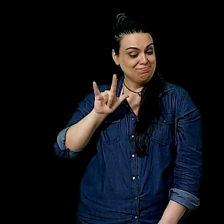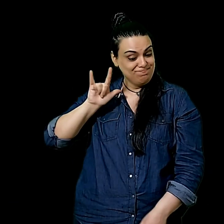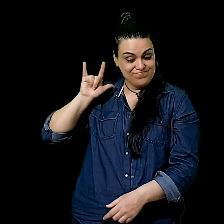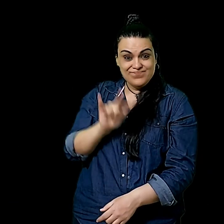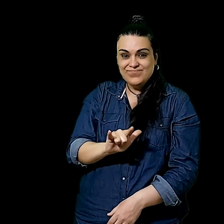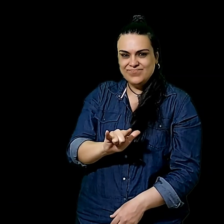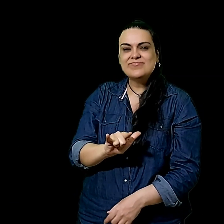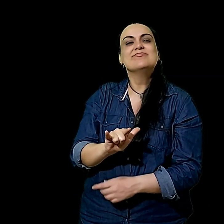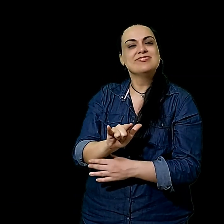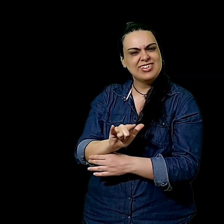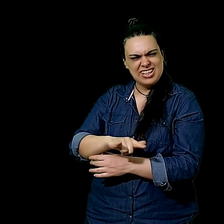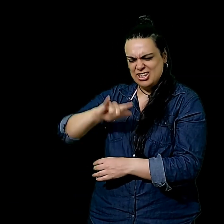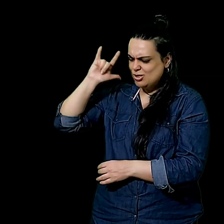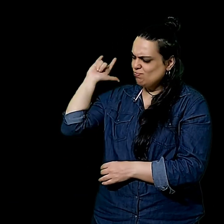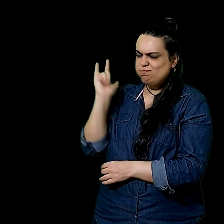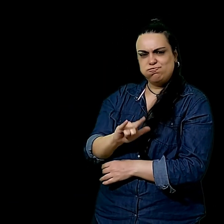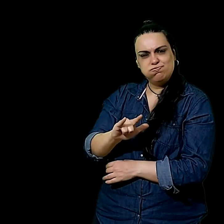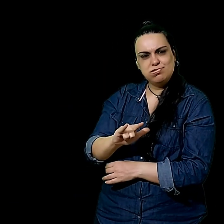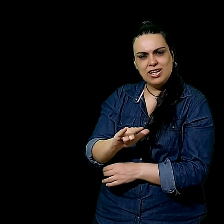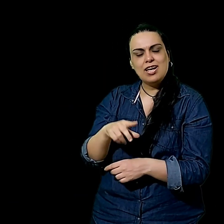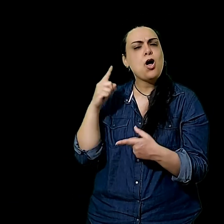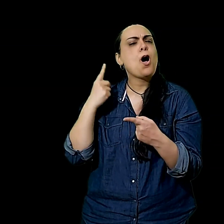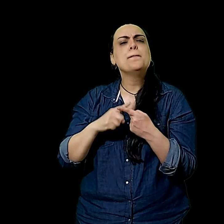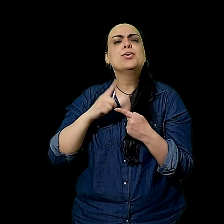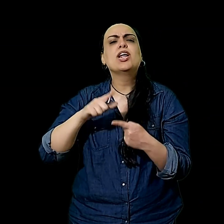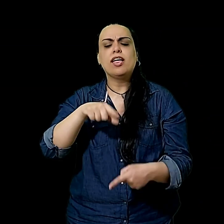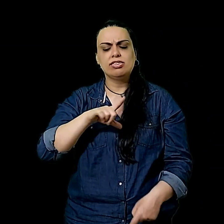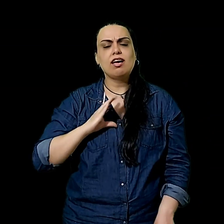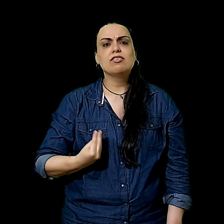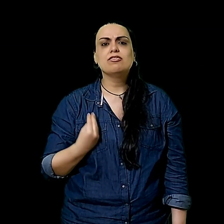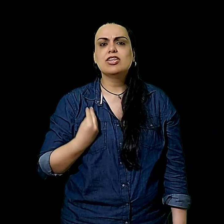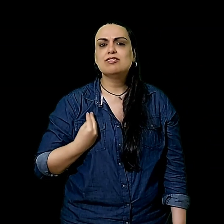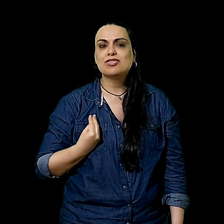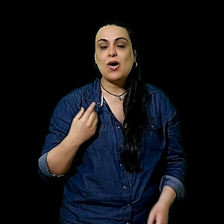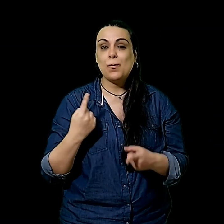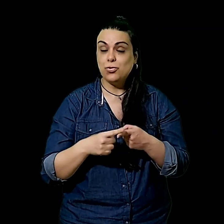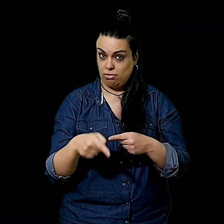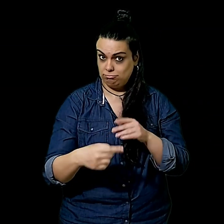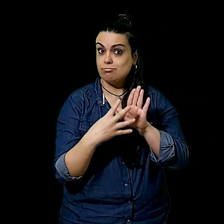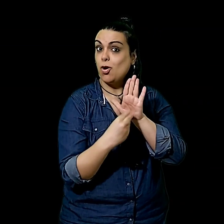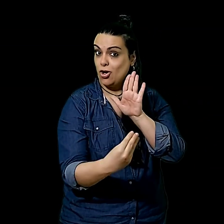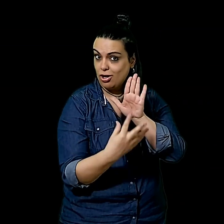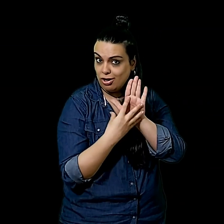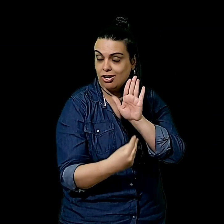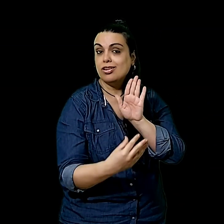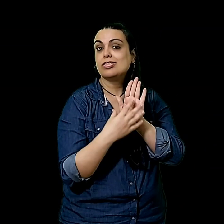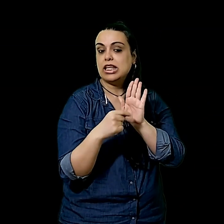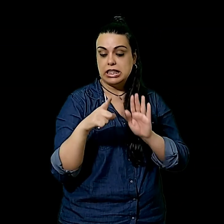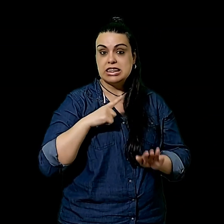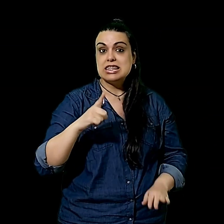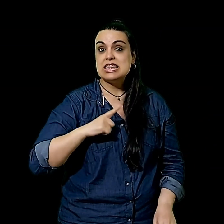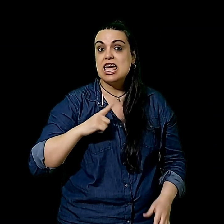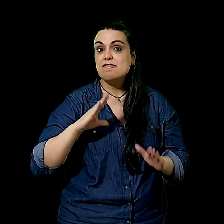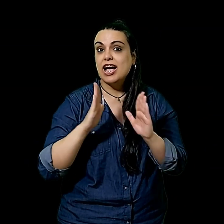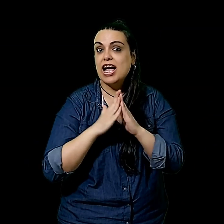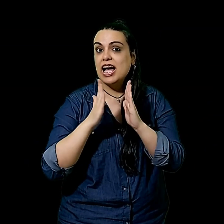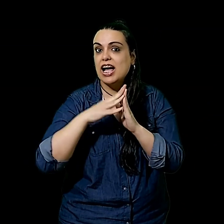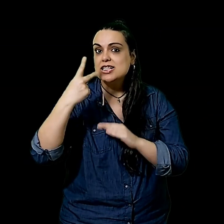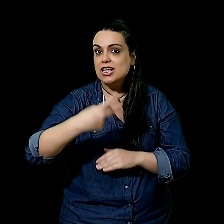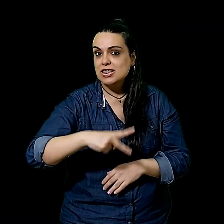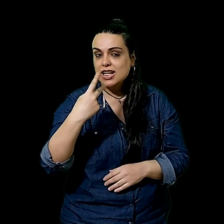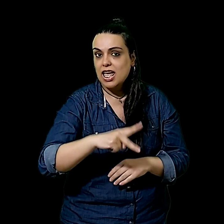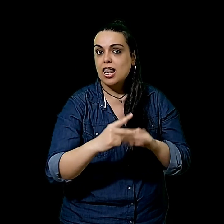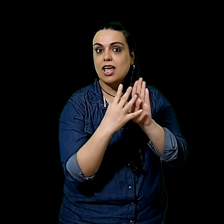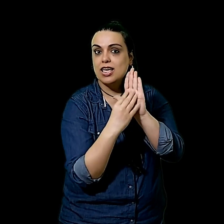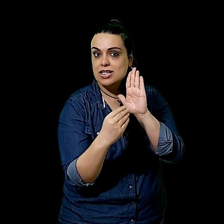eu a amo muito. Mas sabe por que ela está aqui? Porque ela é exemplo, ela teve na casa dela